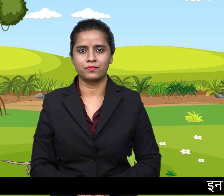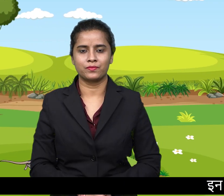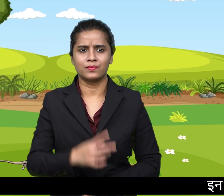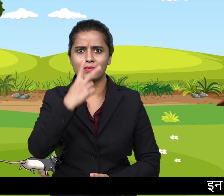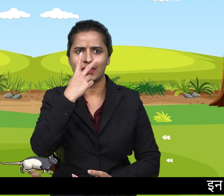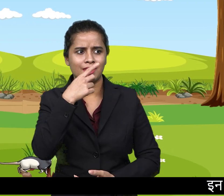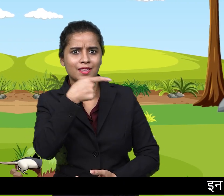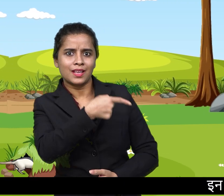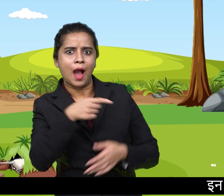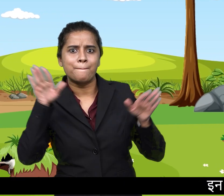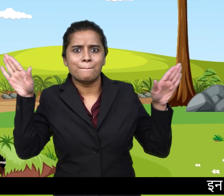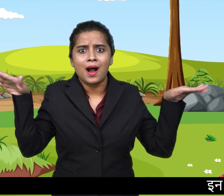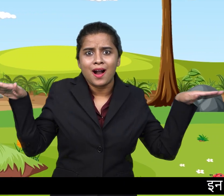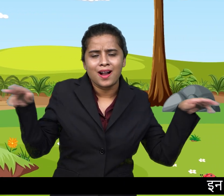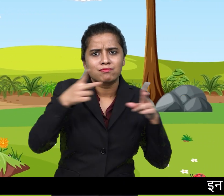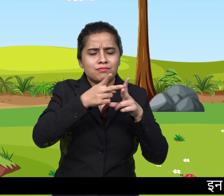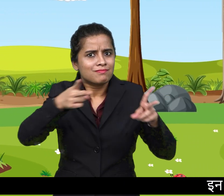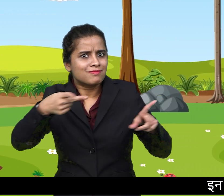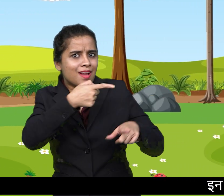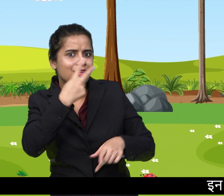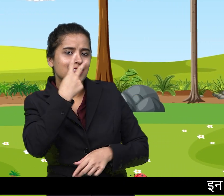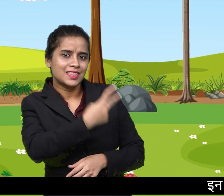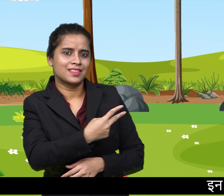इन पक्षियों को देखो।